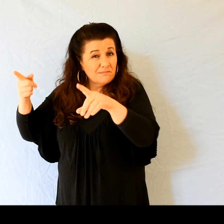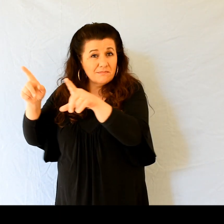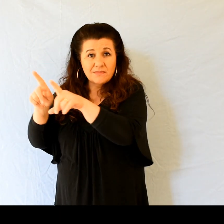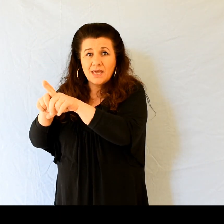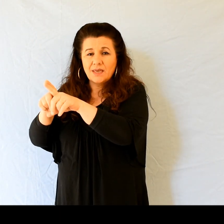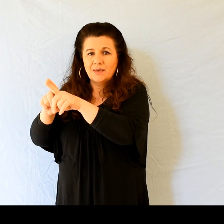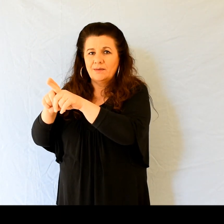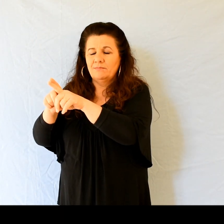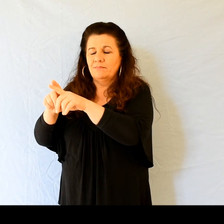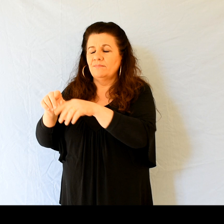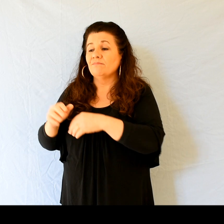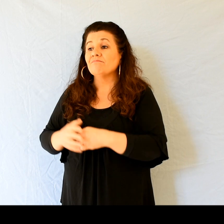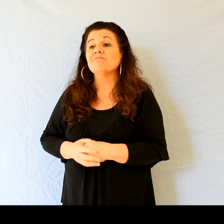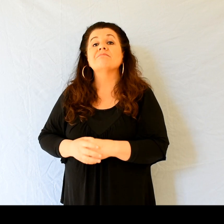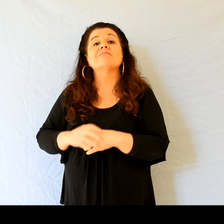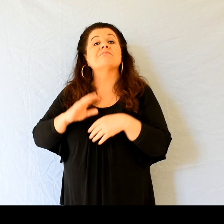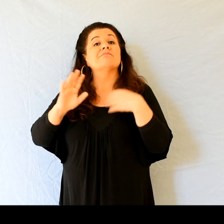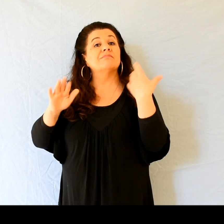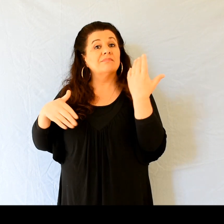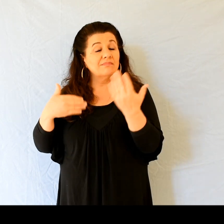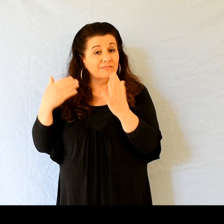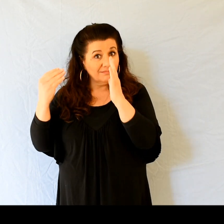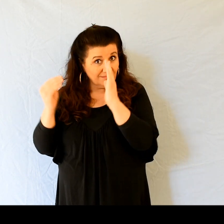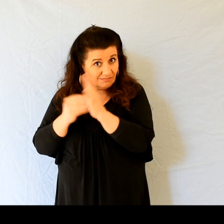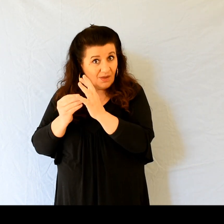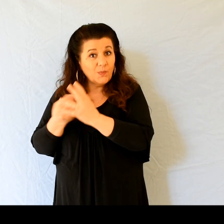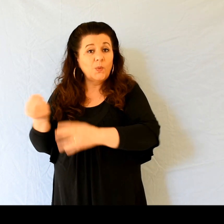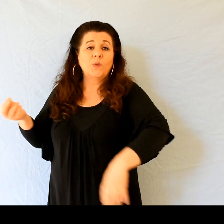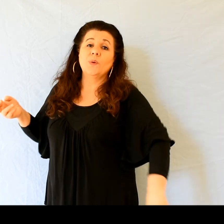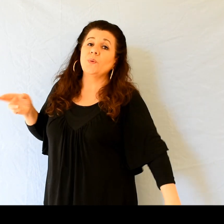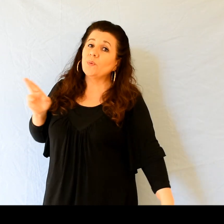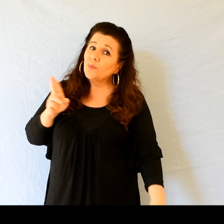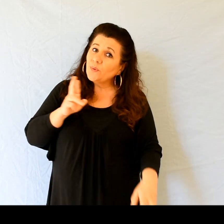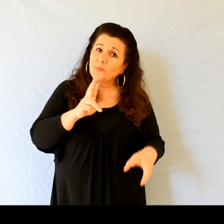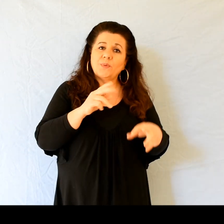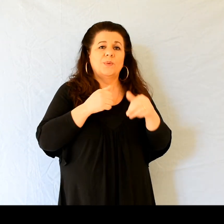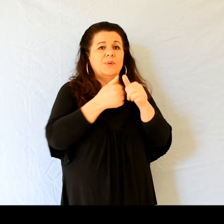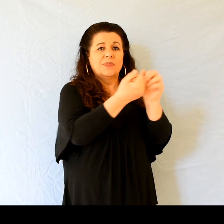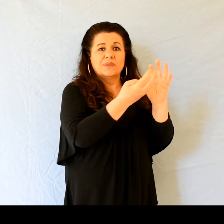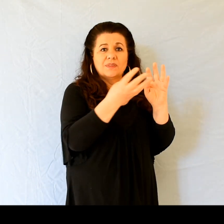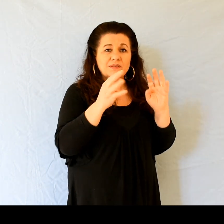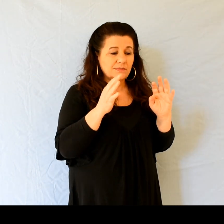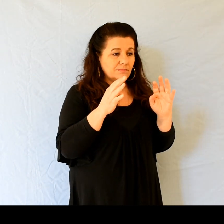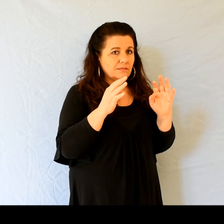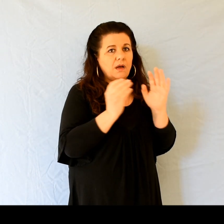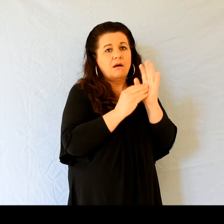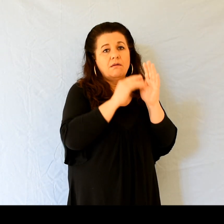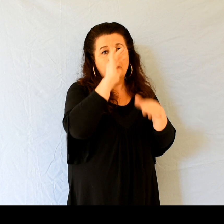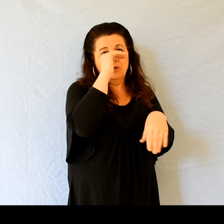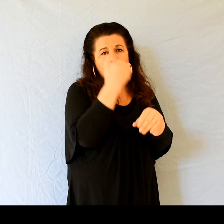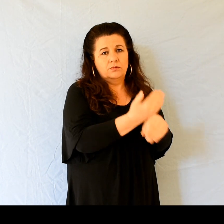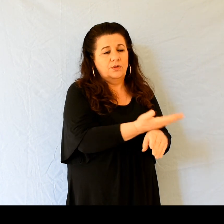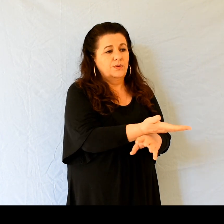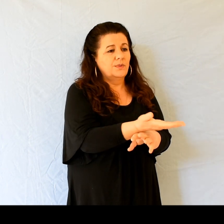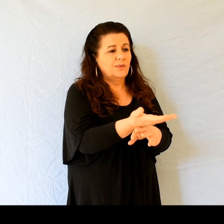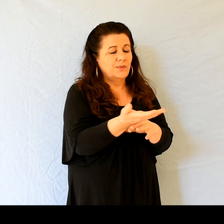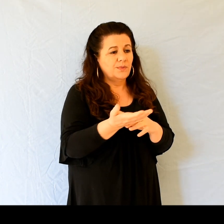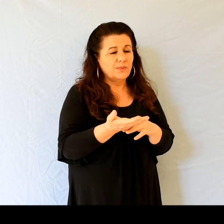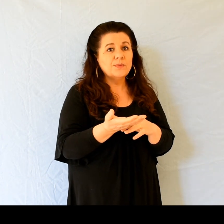Et de nouveau, il vint près de ses disciples qu'il trouva endormis, car leurs